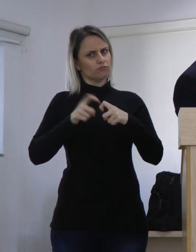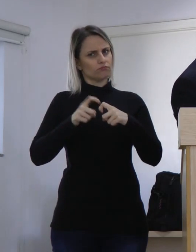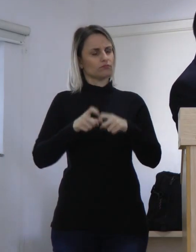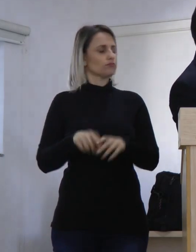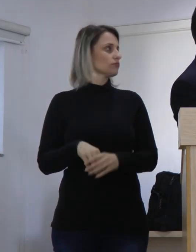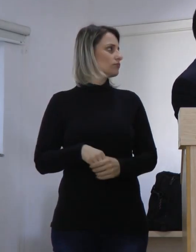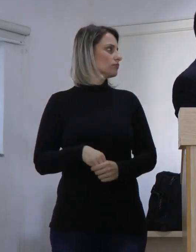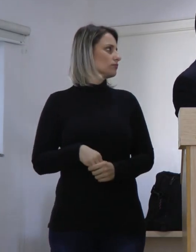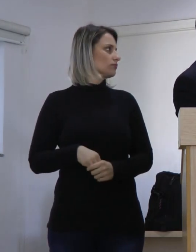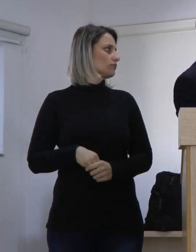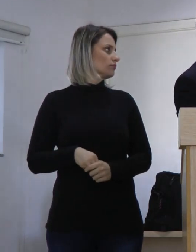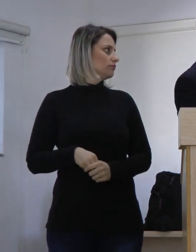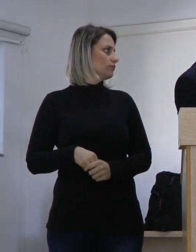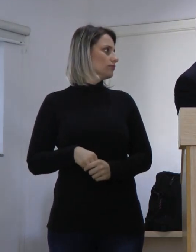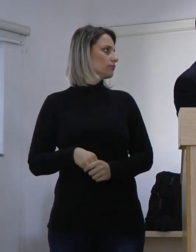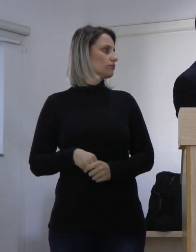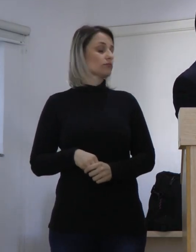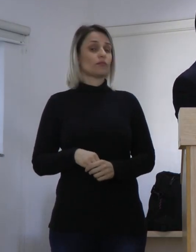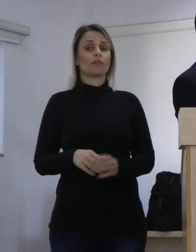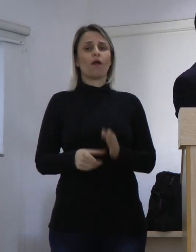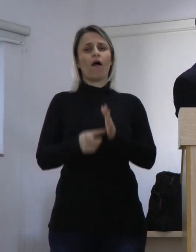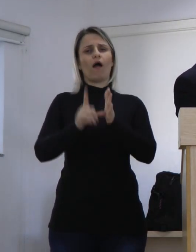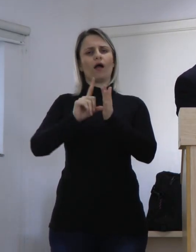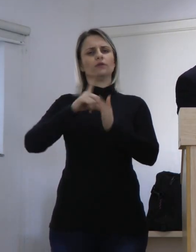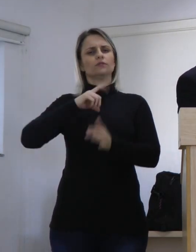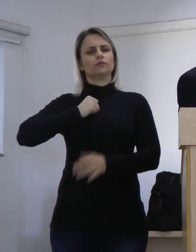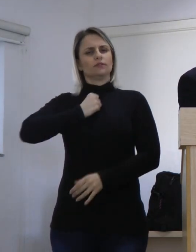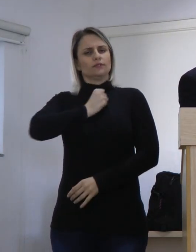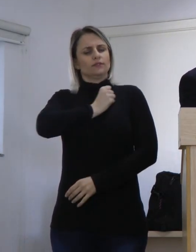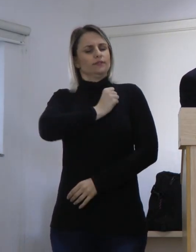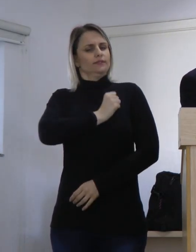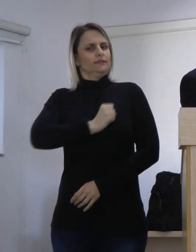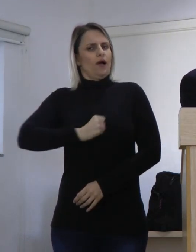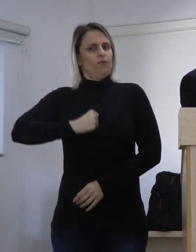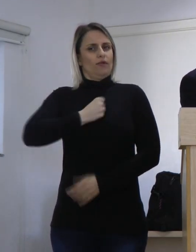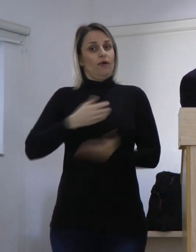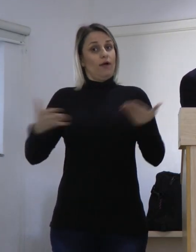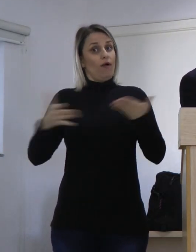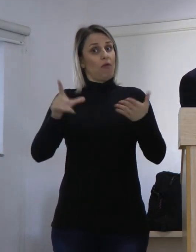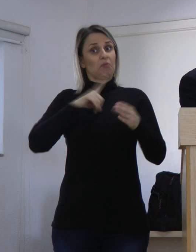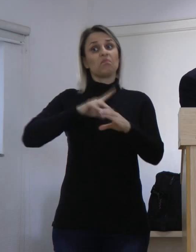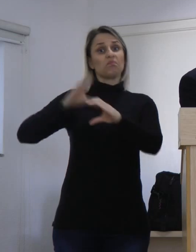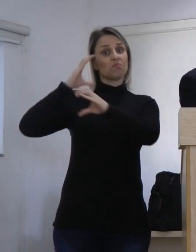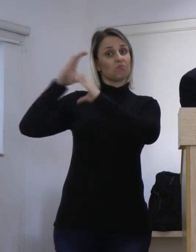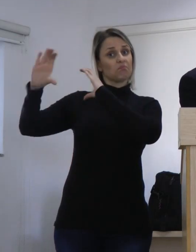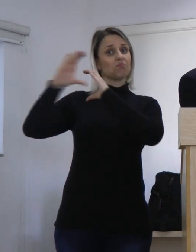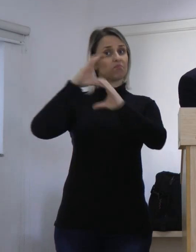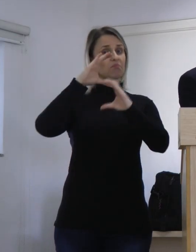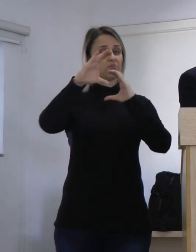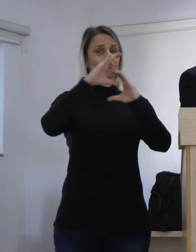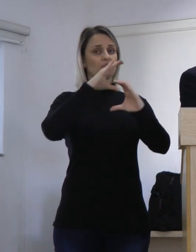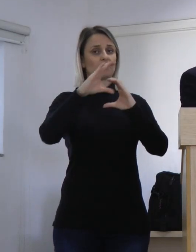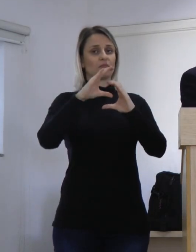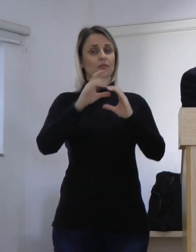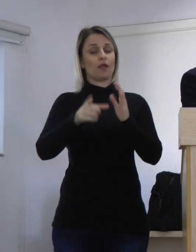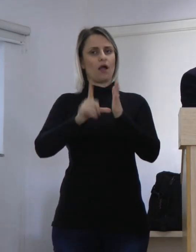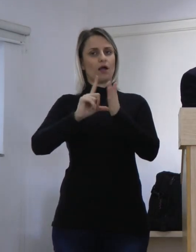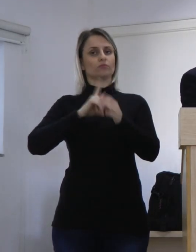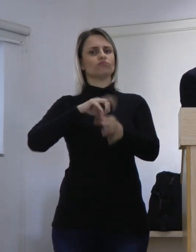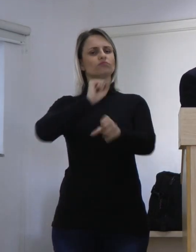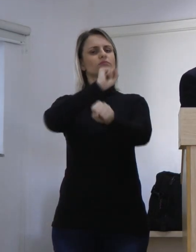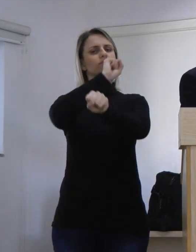saúde. Antes tantas saudades, agora tantos meios de comunicação. Antes tanta